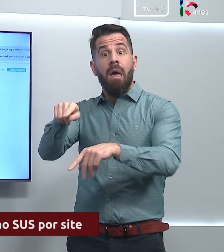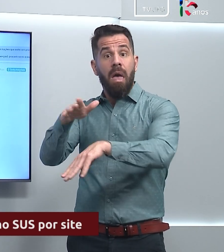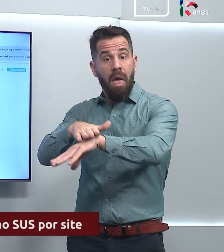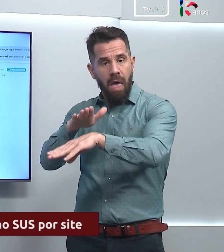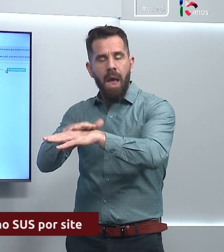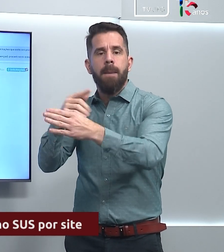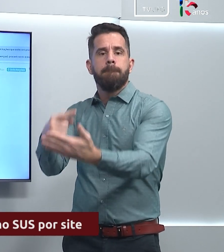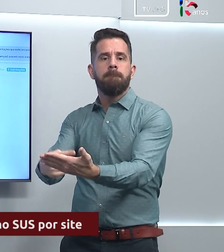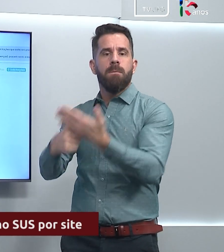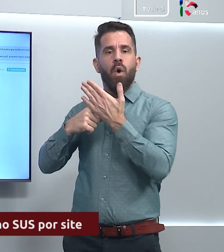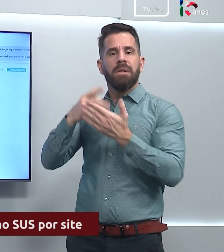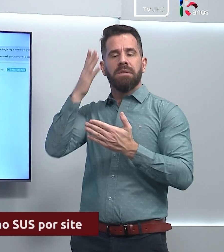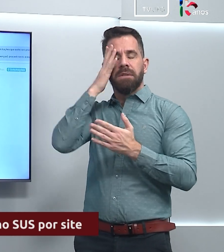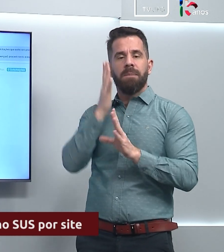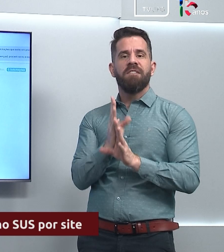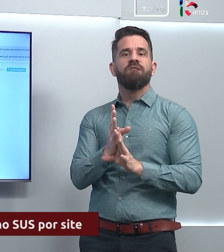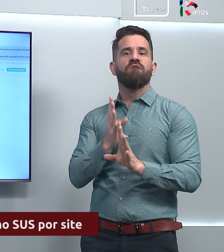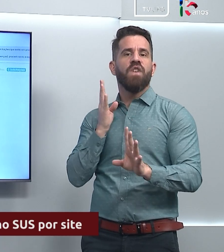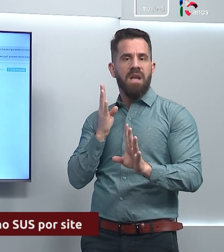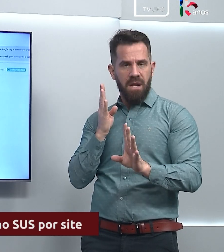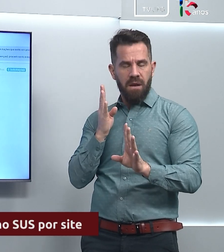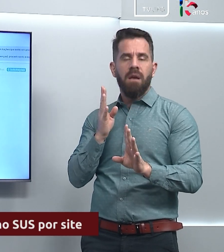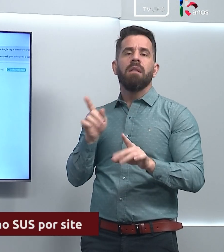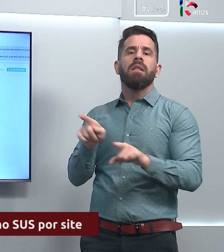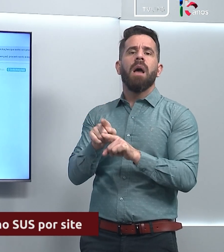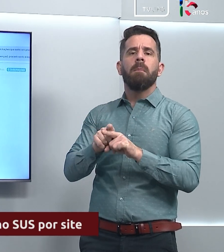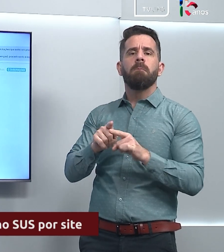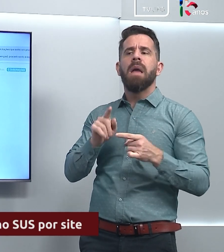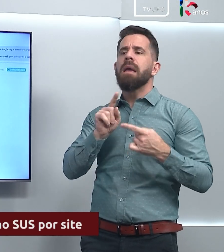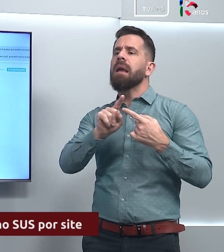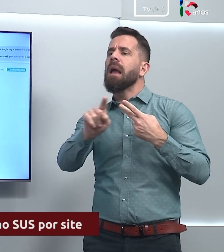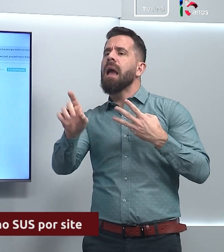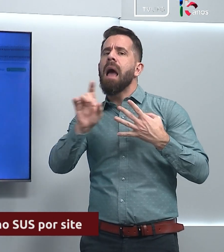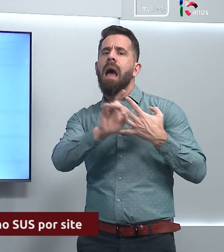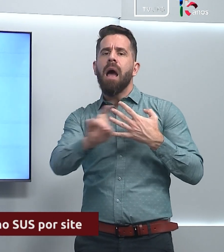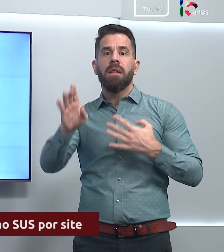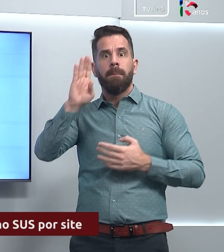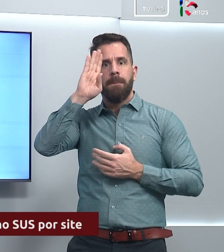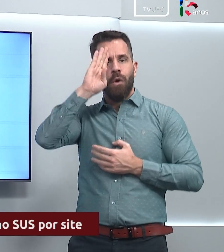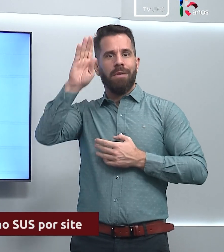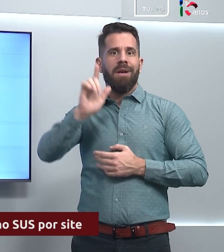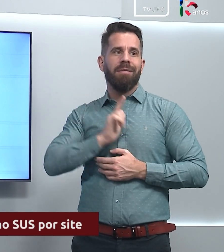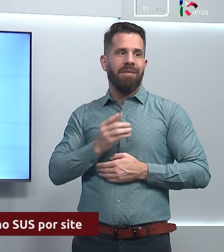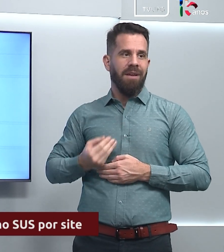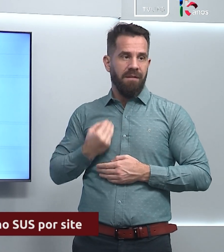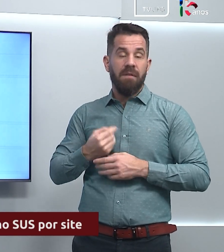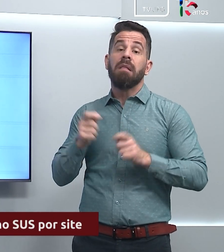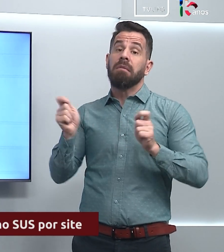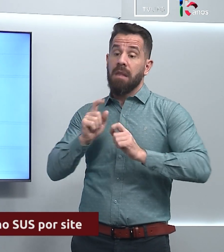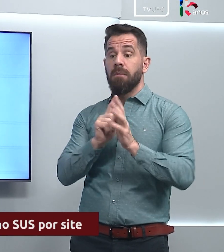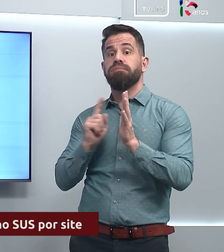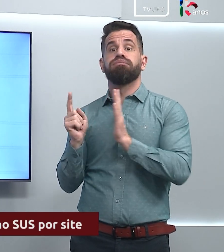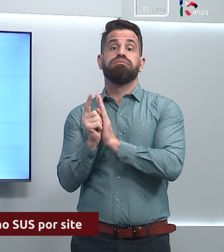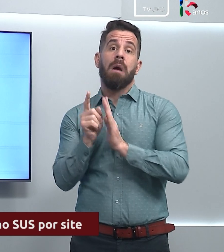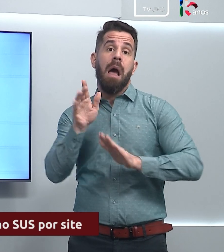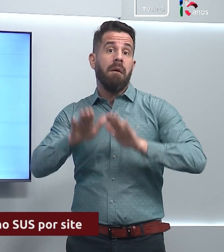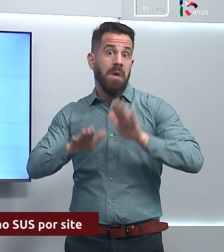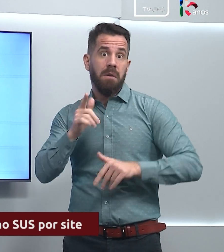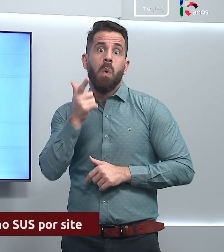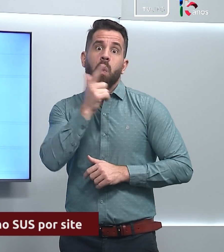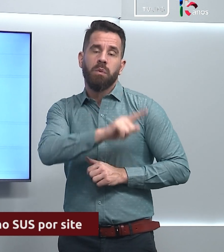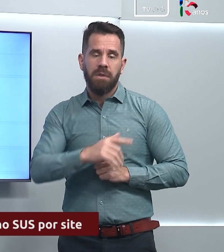posição na fila de espera e as prioridades de cada paciente nos detalhes o paciente pode ver a